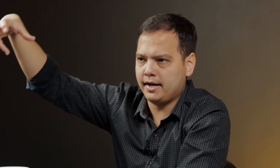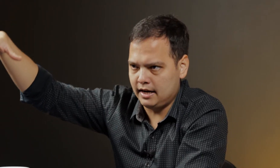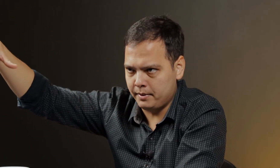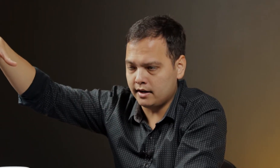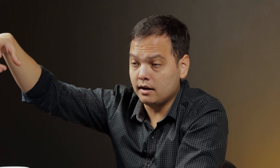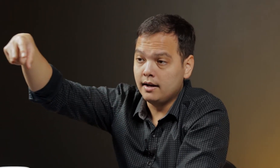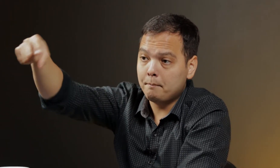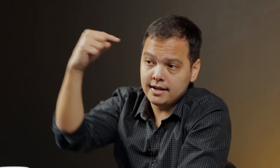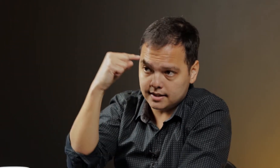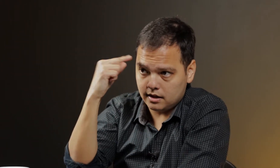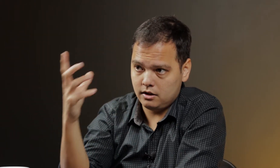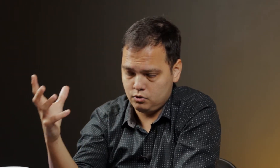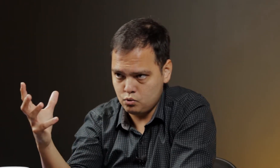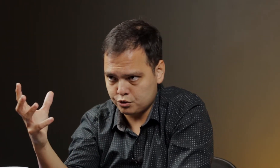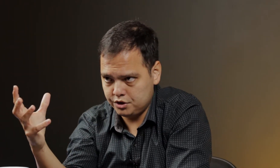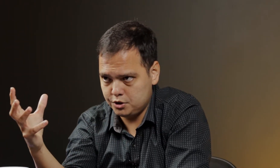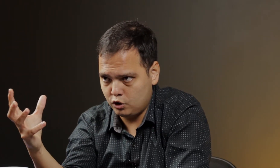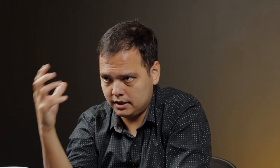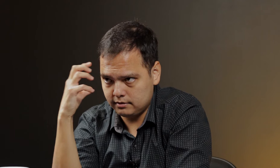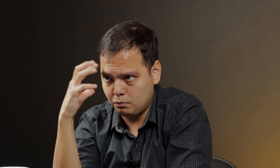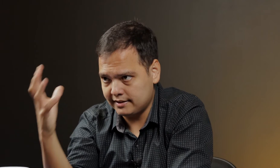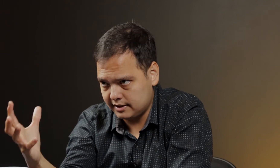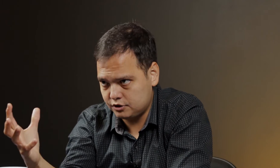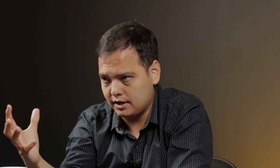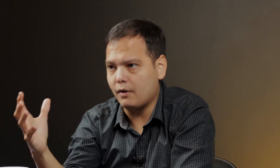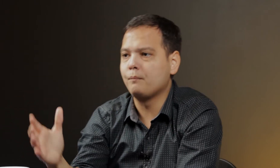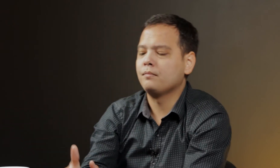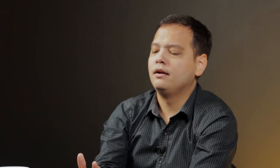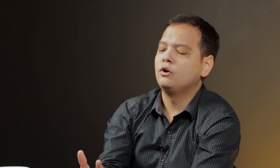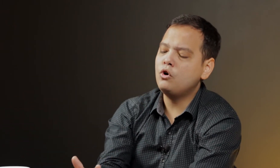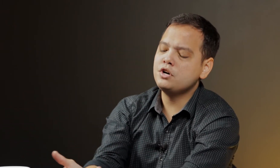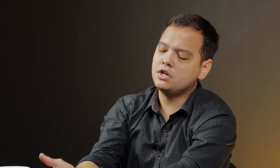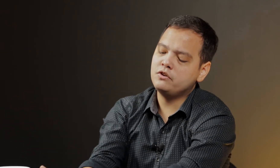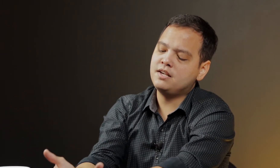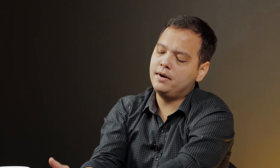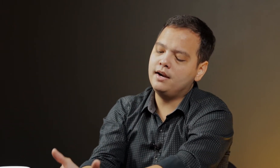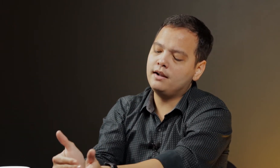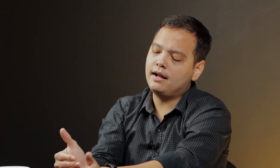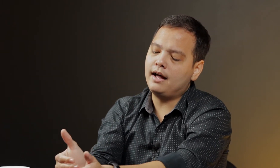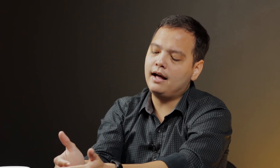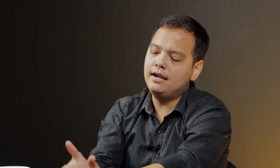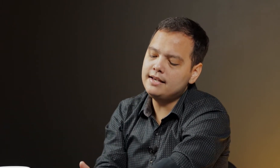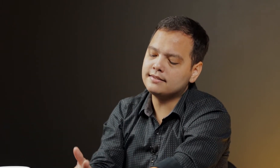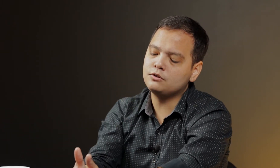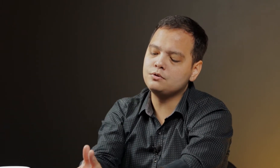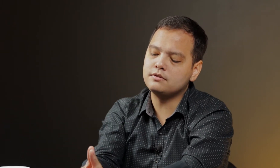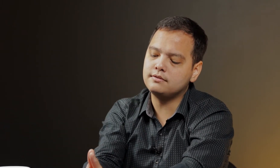que ela aprenda? Pensa num curso de idioma do mais tradicional. Hoje nós vamos aprender a lista dos